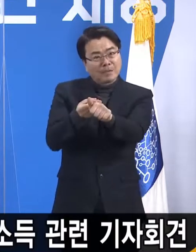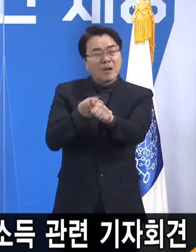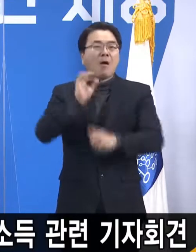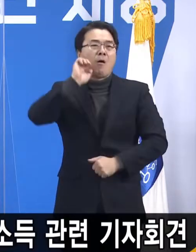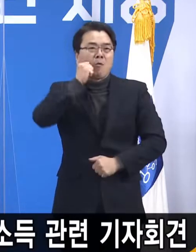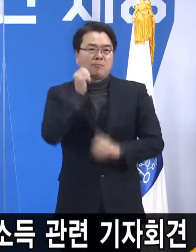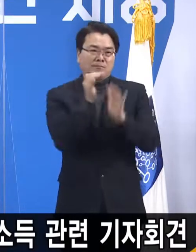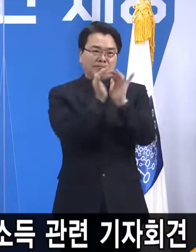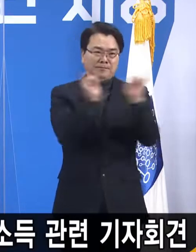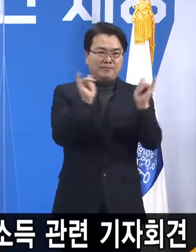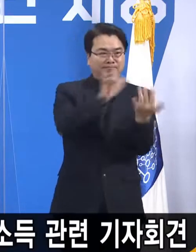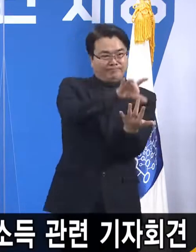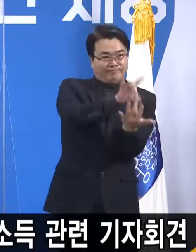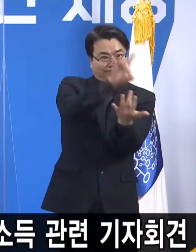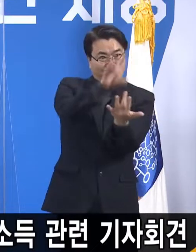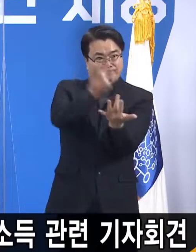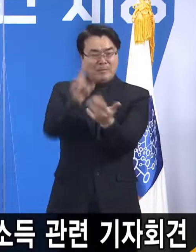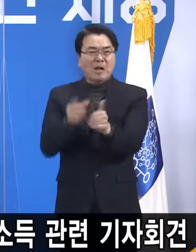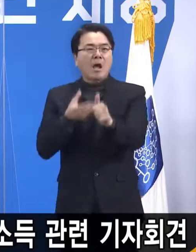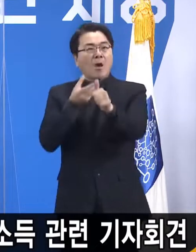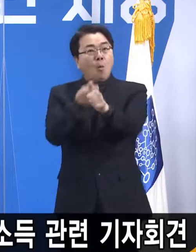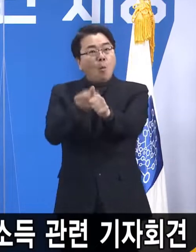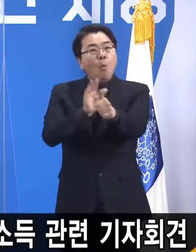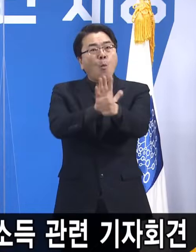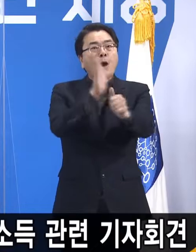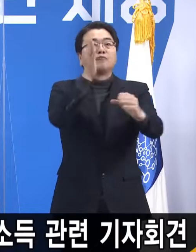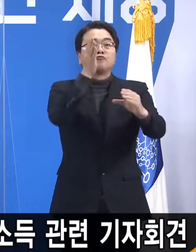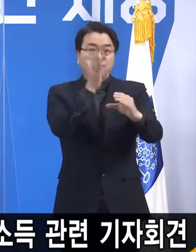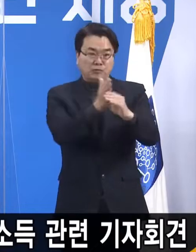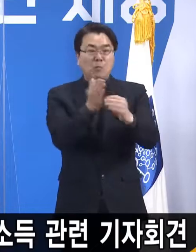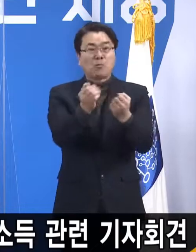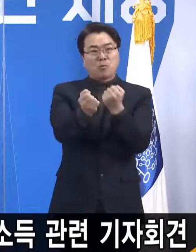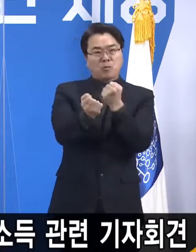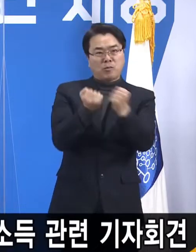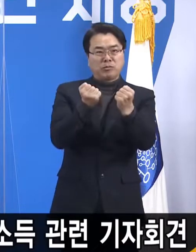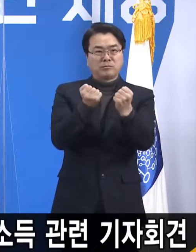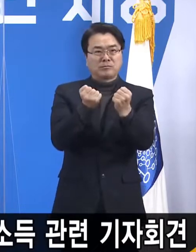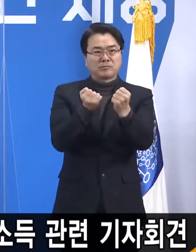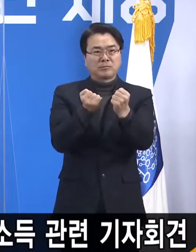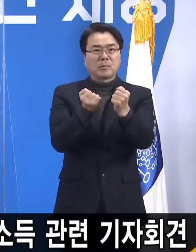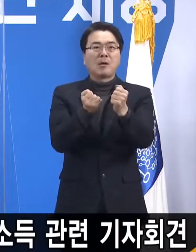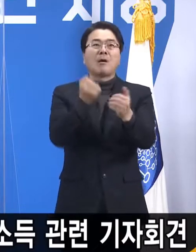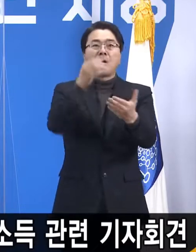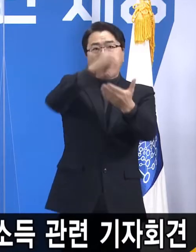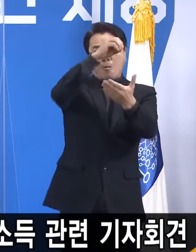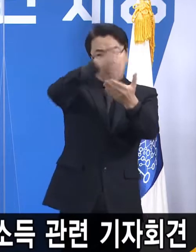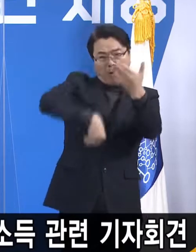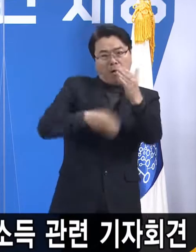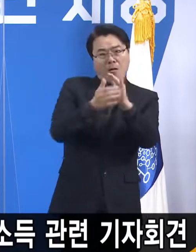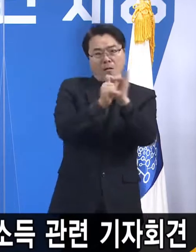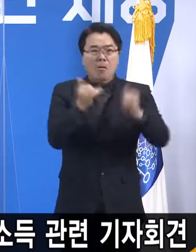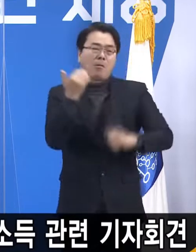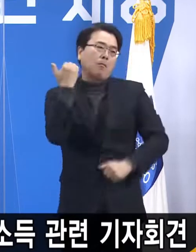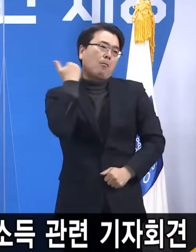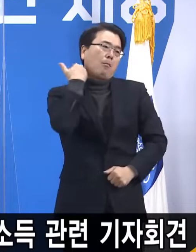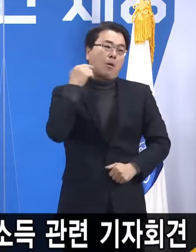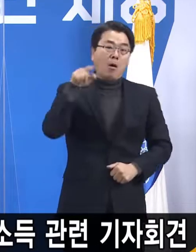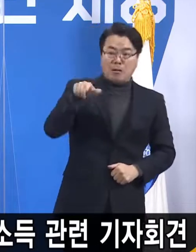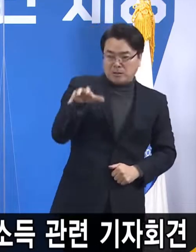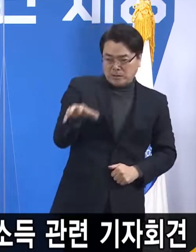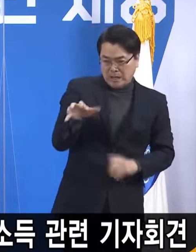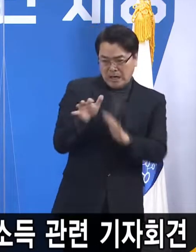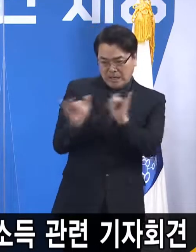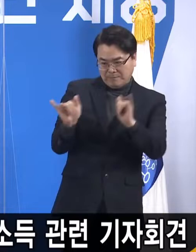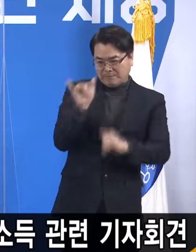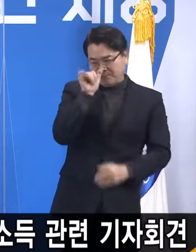겪는 분들을 골라서 지원하고 있지만 지원 대상에서 배제된 사각지대는 여전히